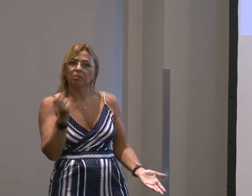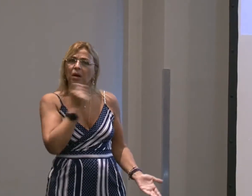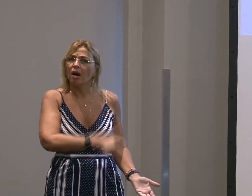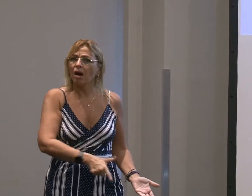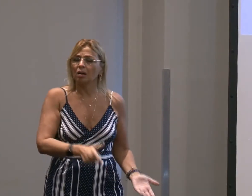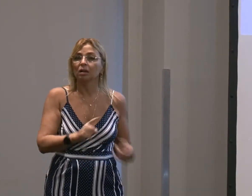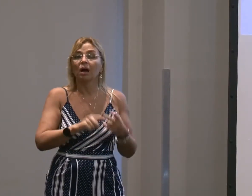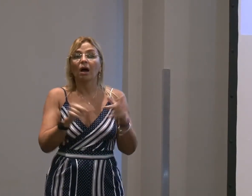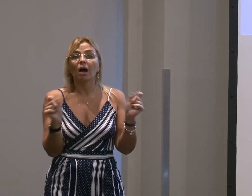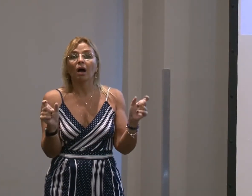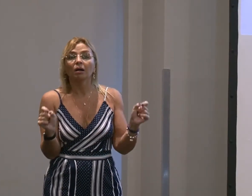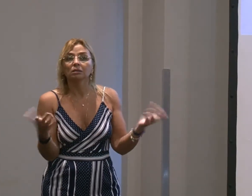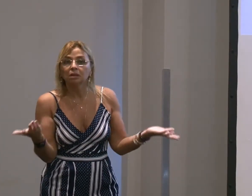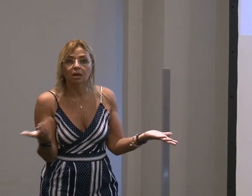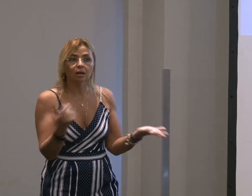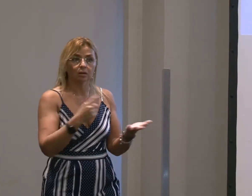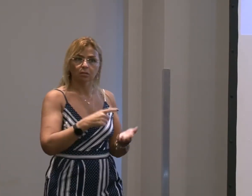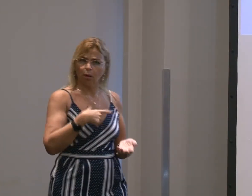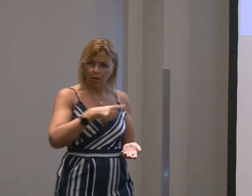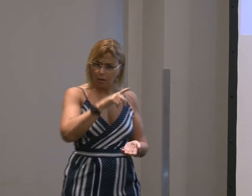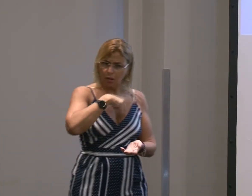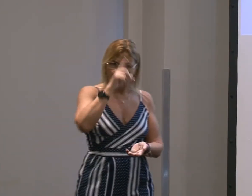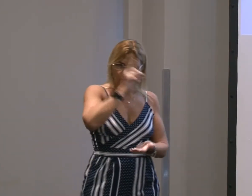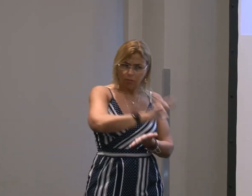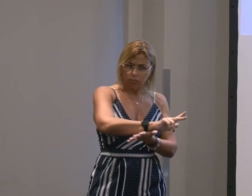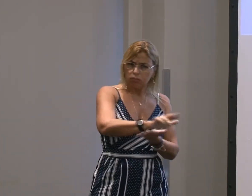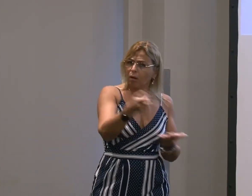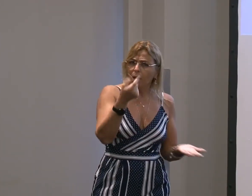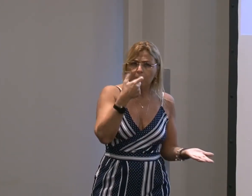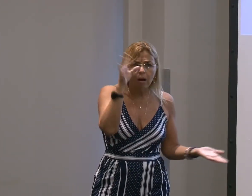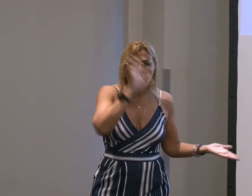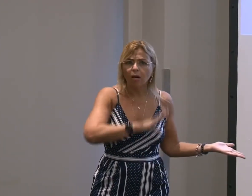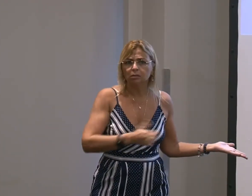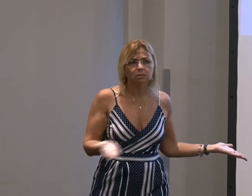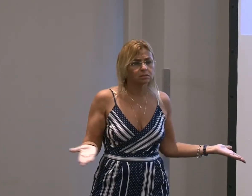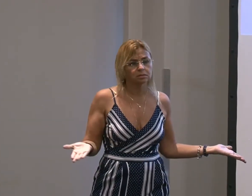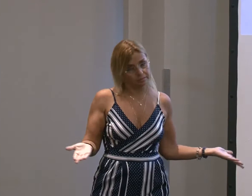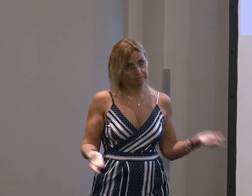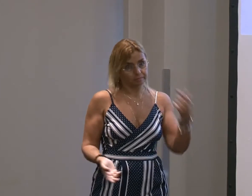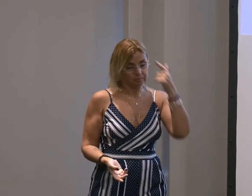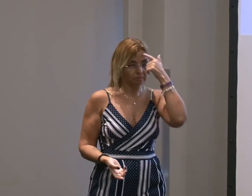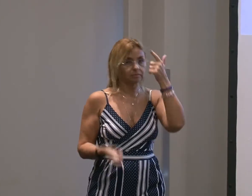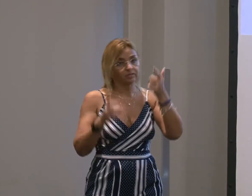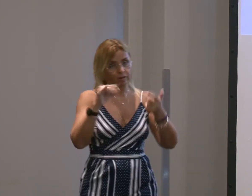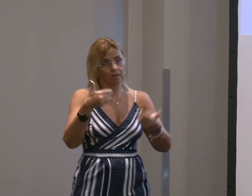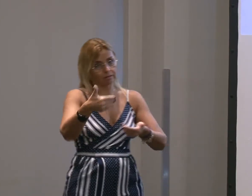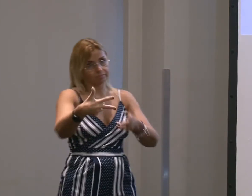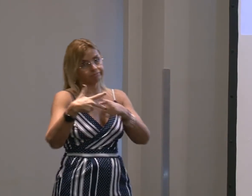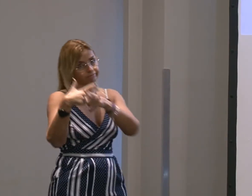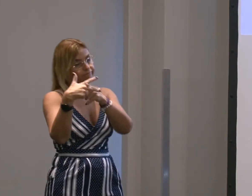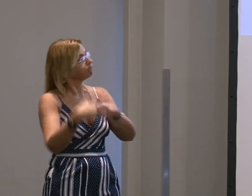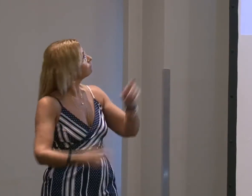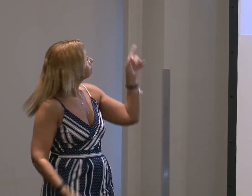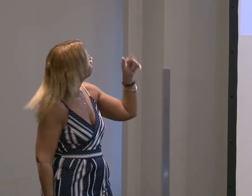transmitir informações em línguas de sinais para os surdos, informações básicas de saúde, e principalmente desses programas sociais que